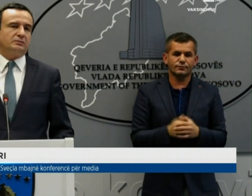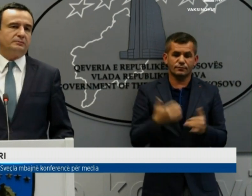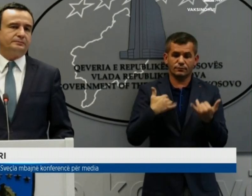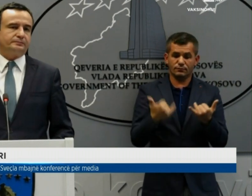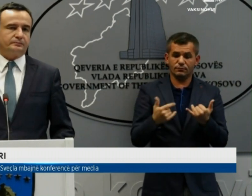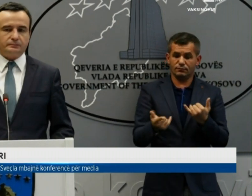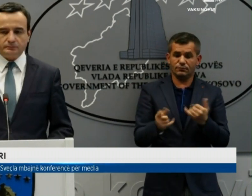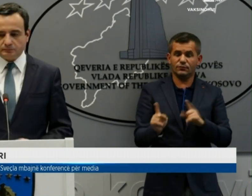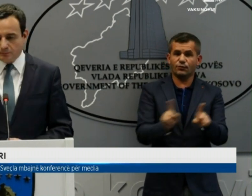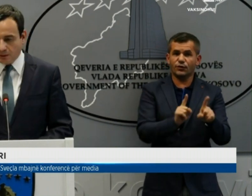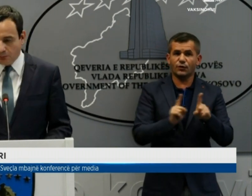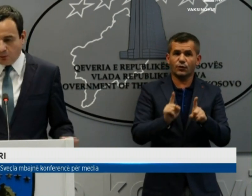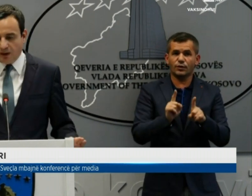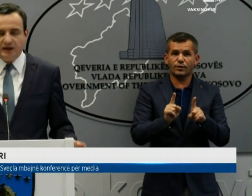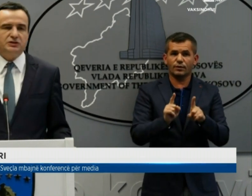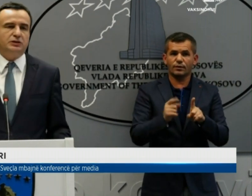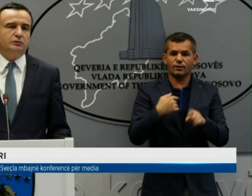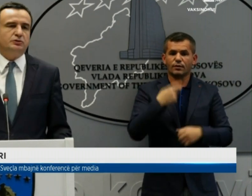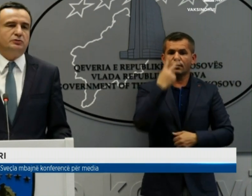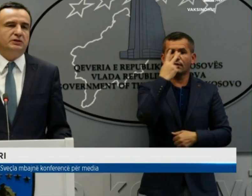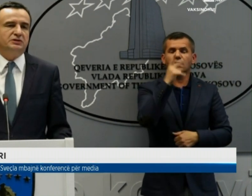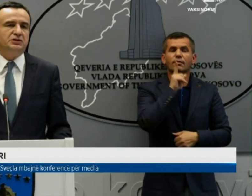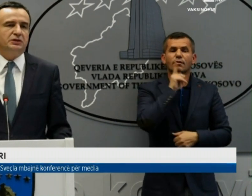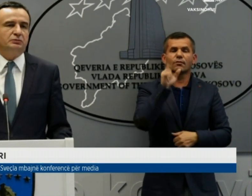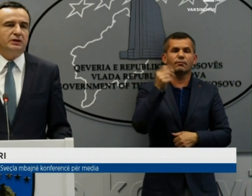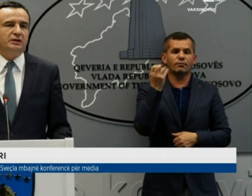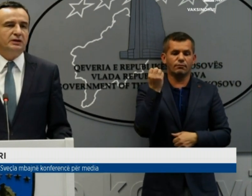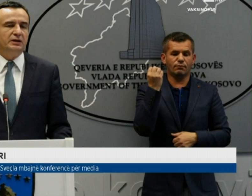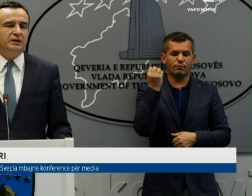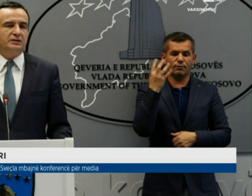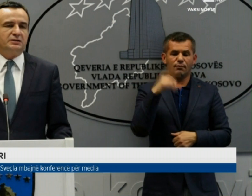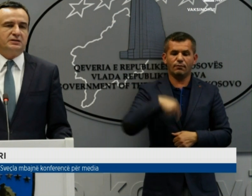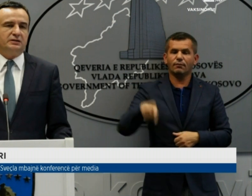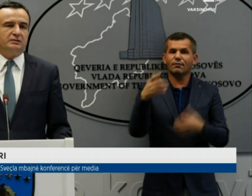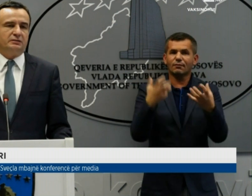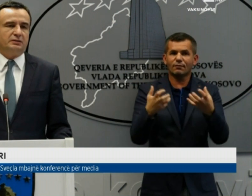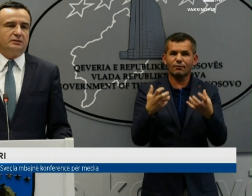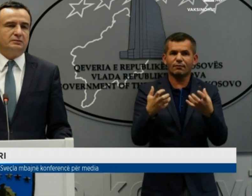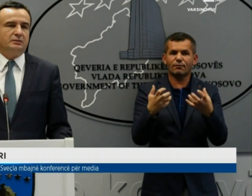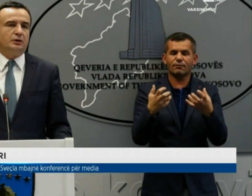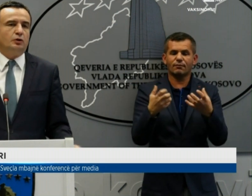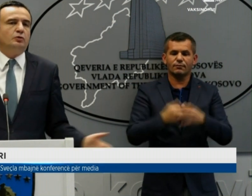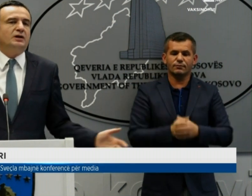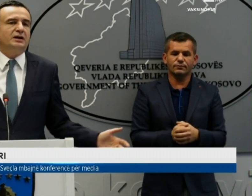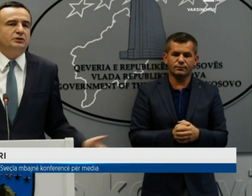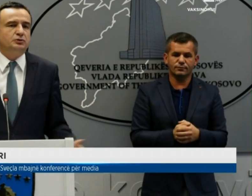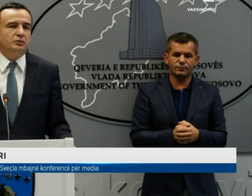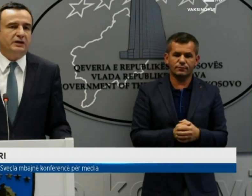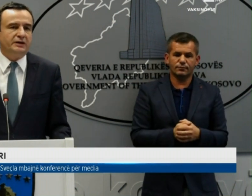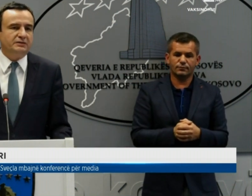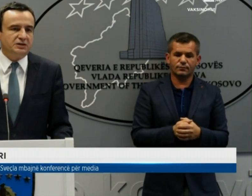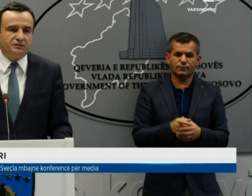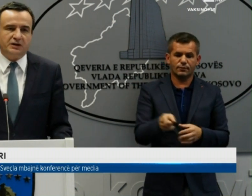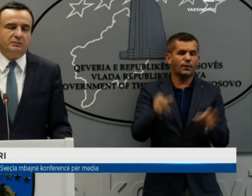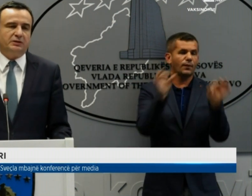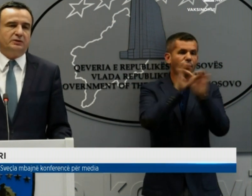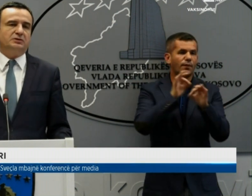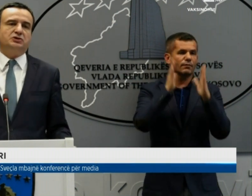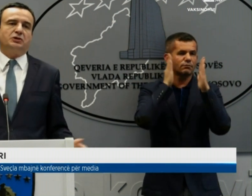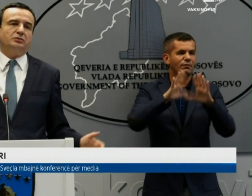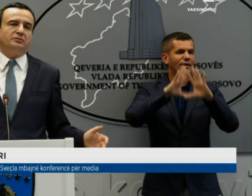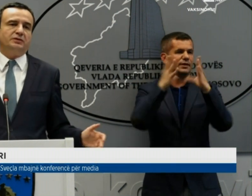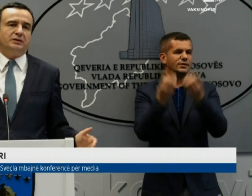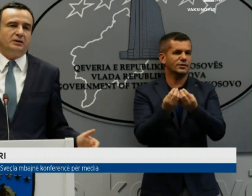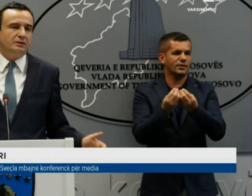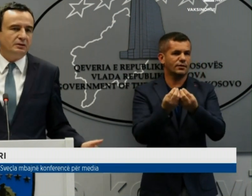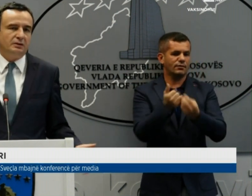dit, po aheq iluzionet të gjitha tyre të cilët nuk në kanë dëgjuar neve se çfarë kemi thënë në